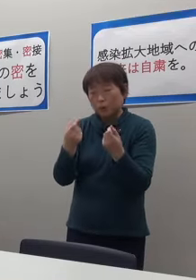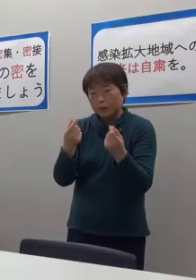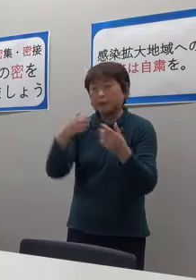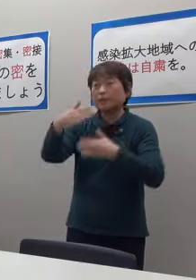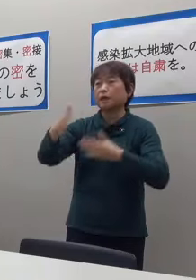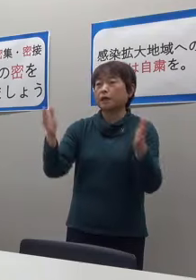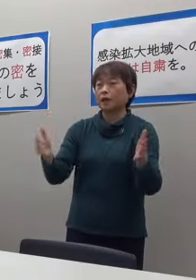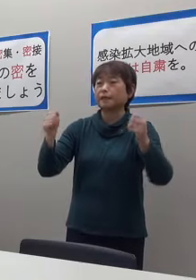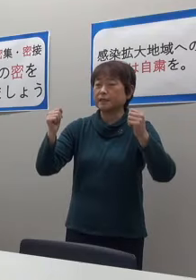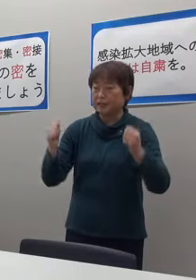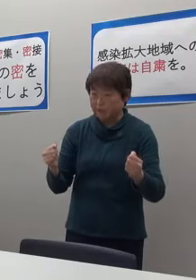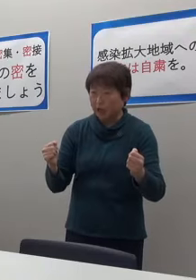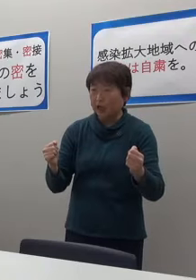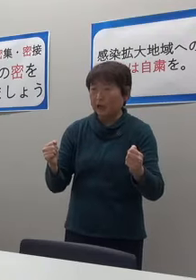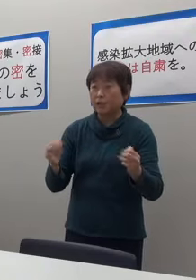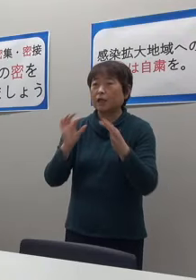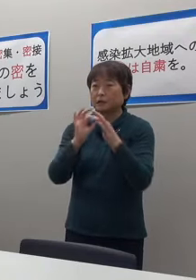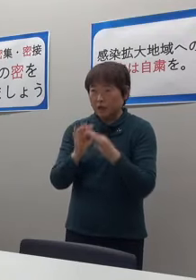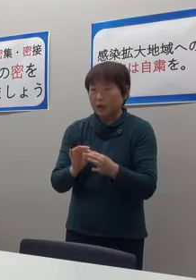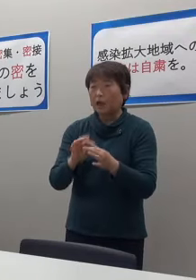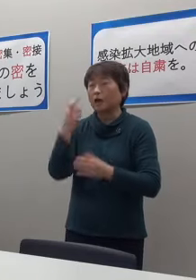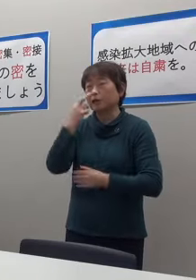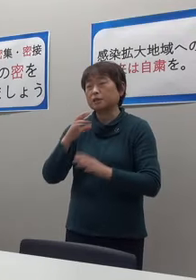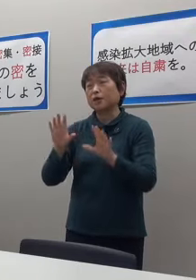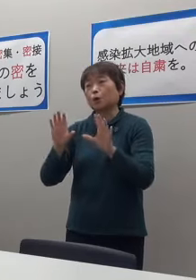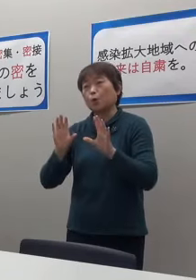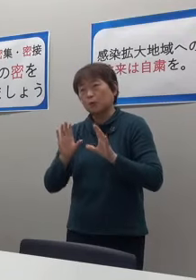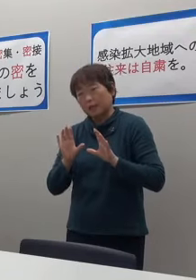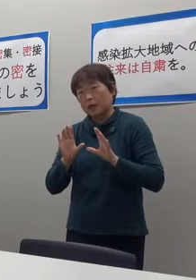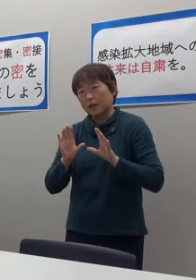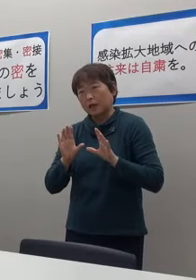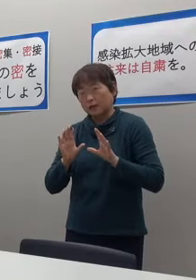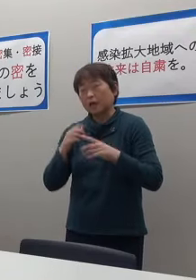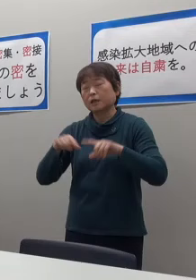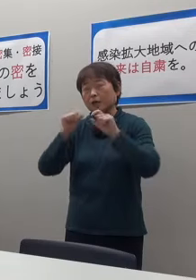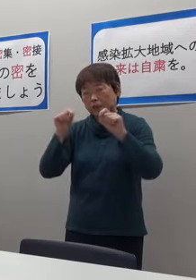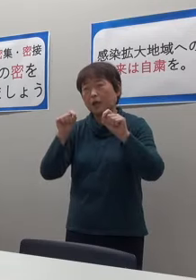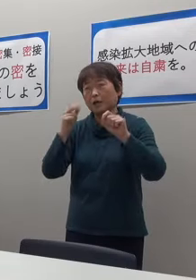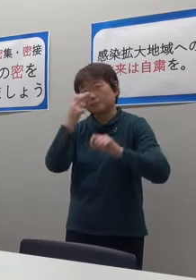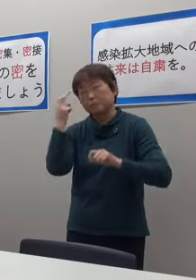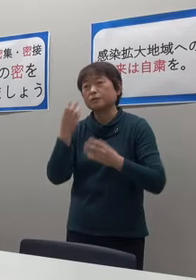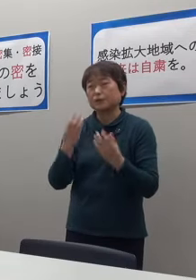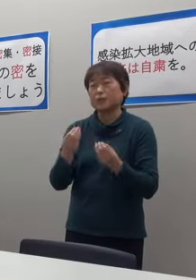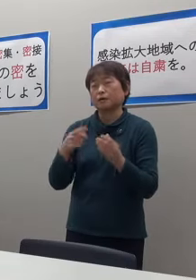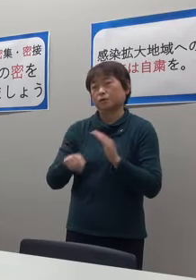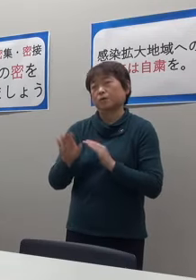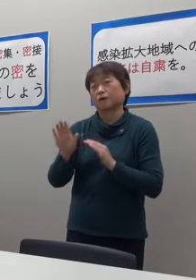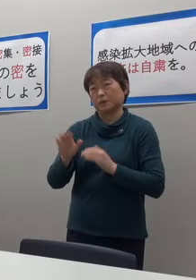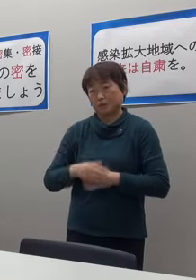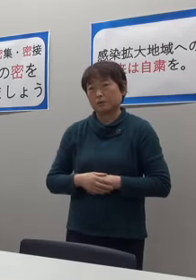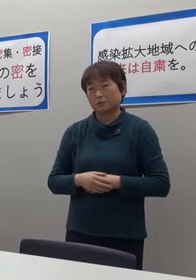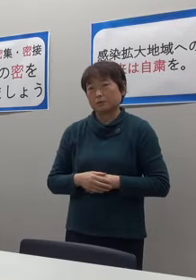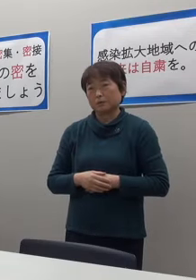今回検査したっていうことに、まあ、なります。であとはご質問っていうのは希望でしたでしょうか、